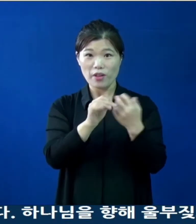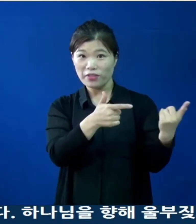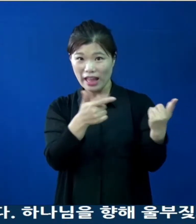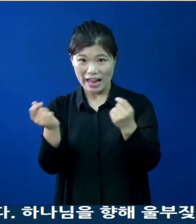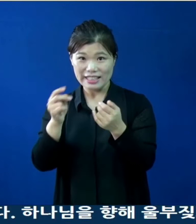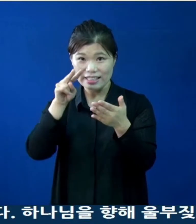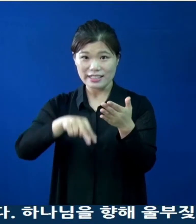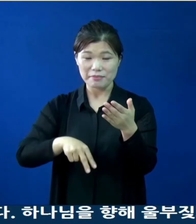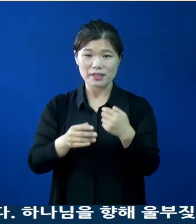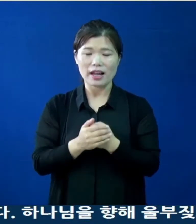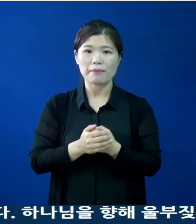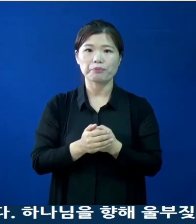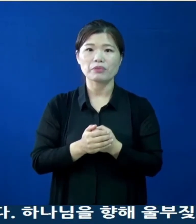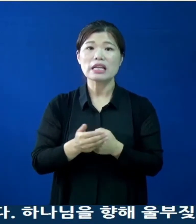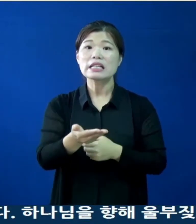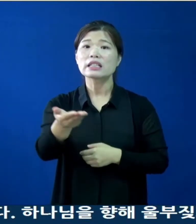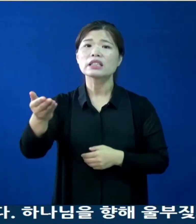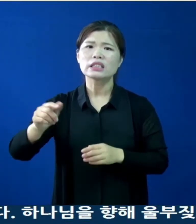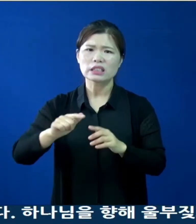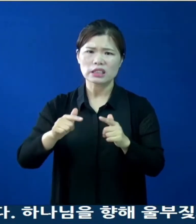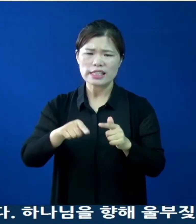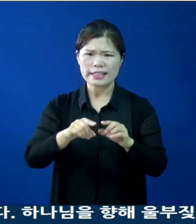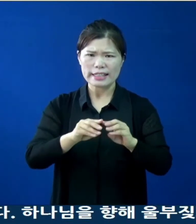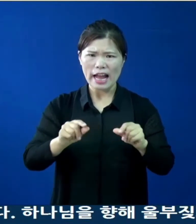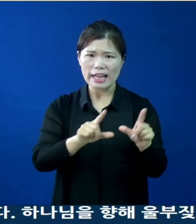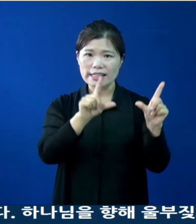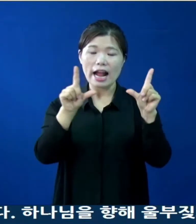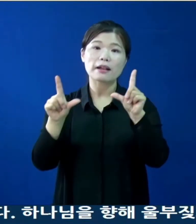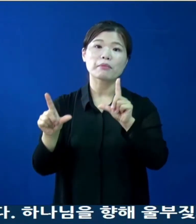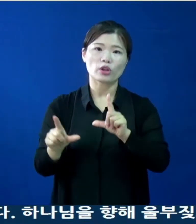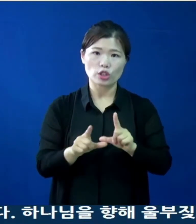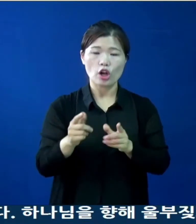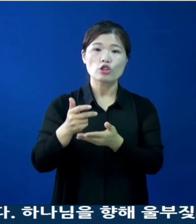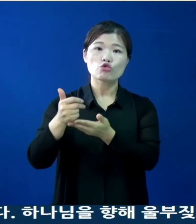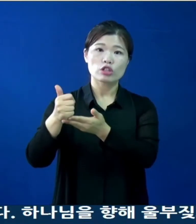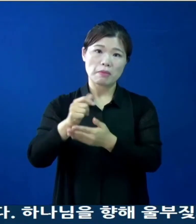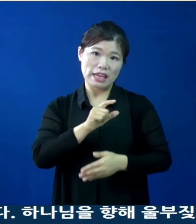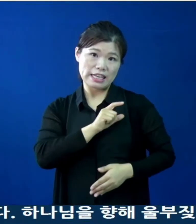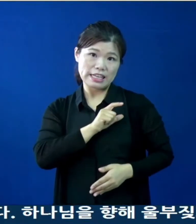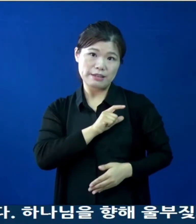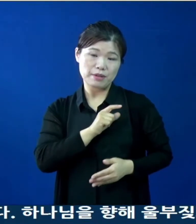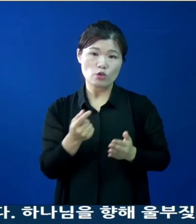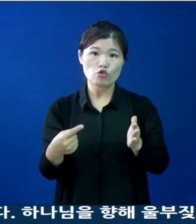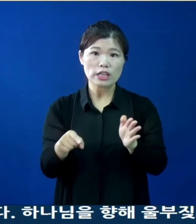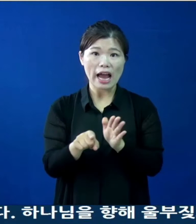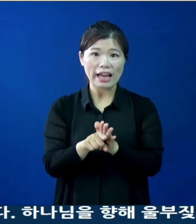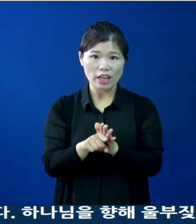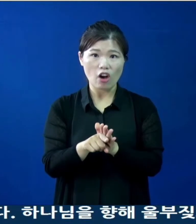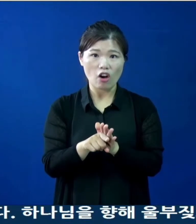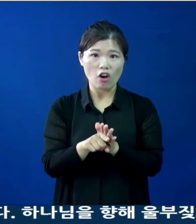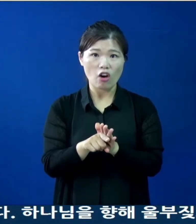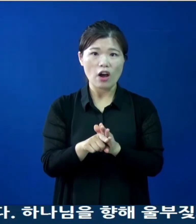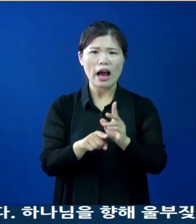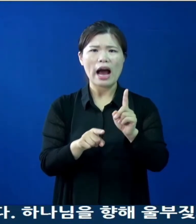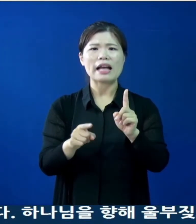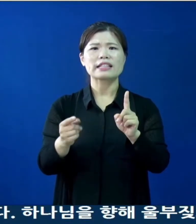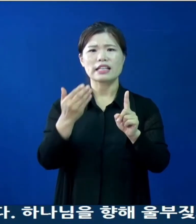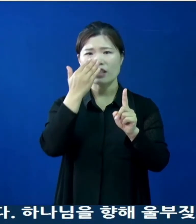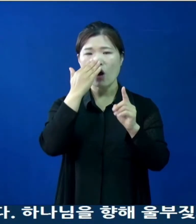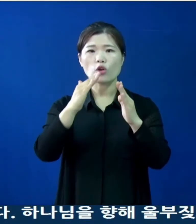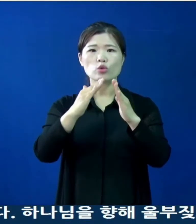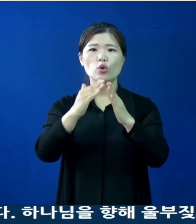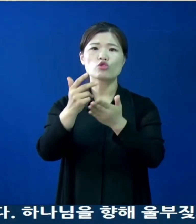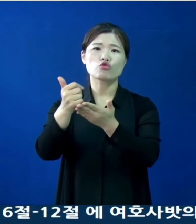8절 읽습니다. 그들이 이 땅에 살면서 주의 이름을 위하여 한 성소를